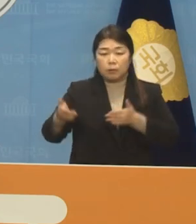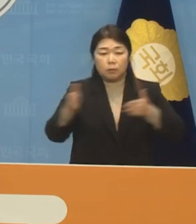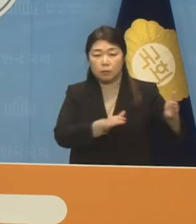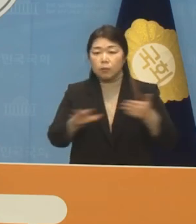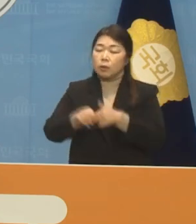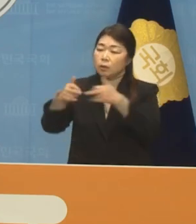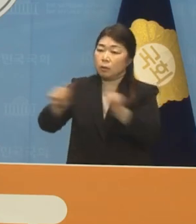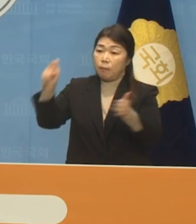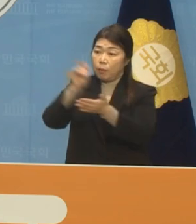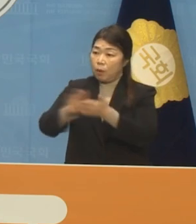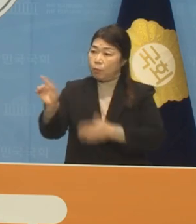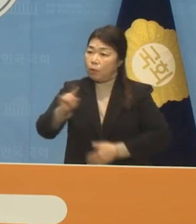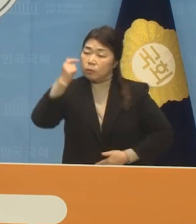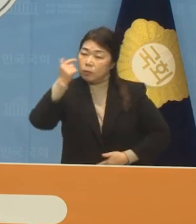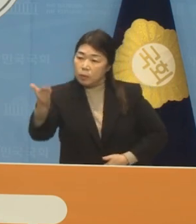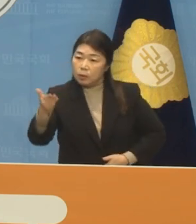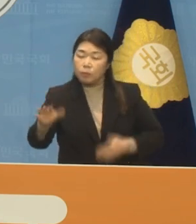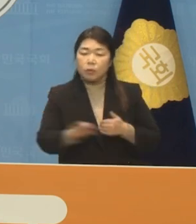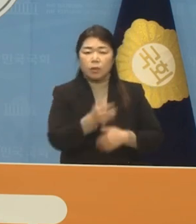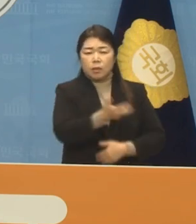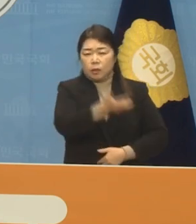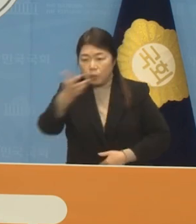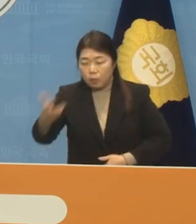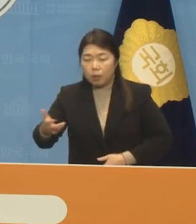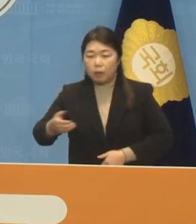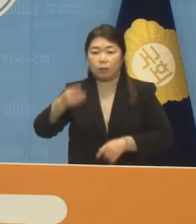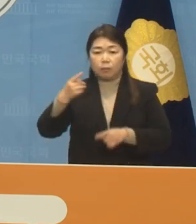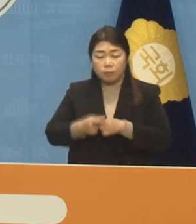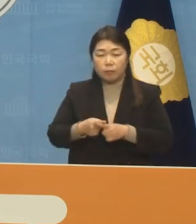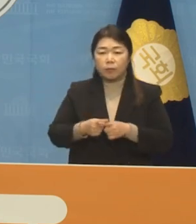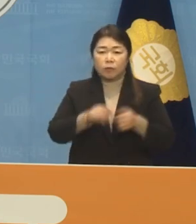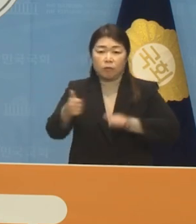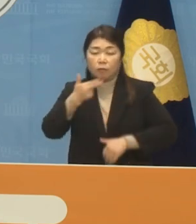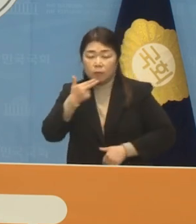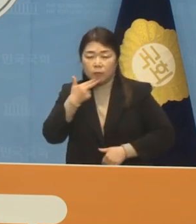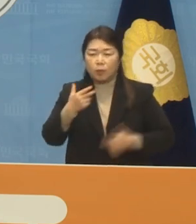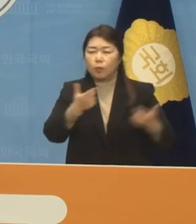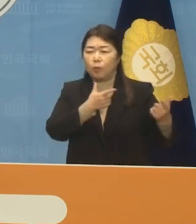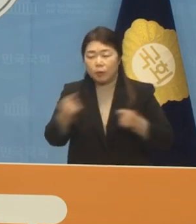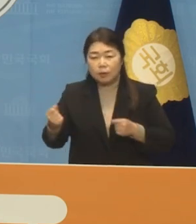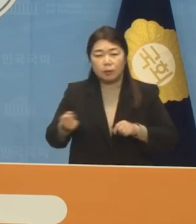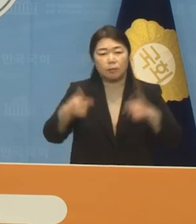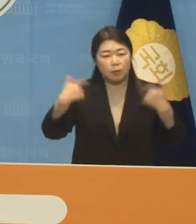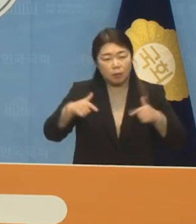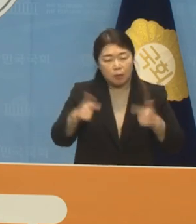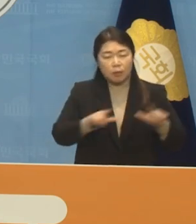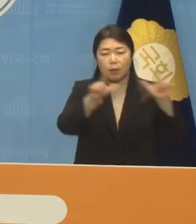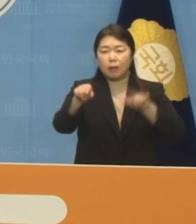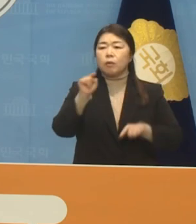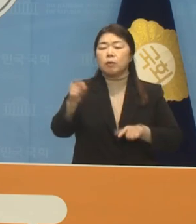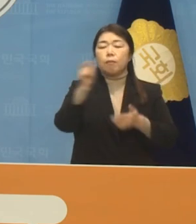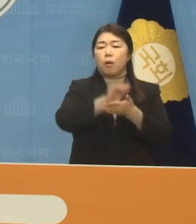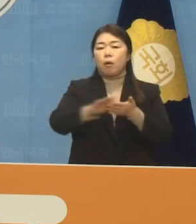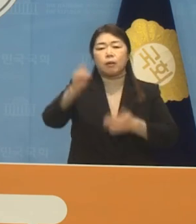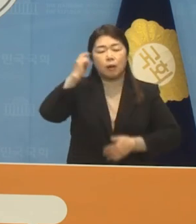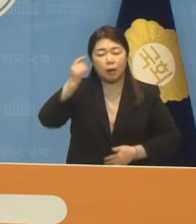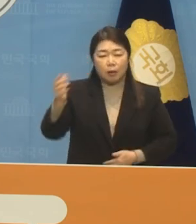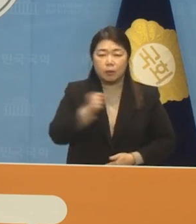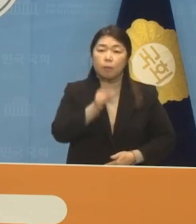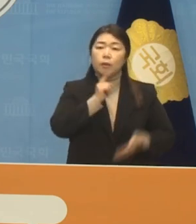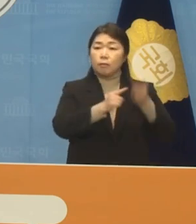무엇이냐고 묻는다면 이동하다 죽지 않고 그저 비장애인과 똑같은 일상을 사는 것을 평화라 할